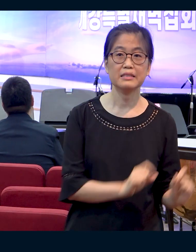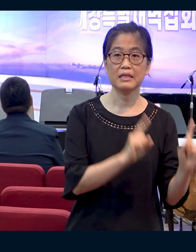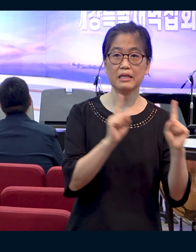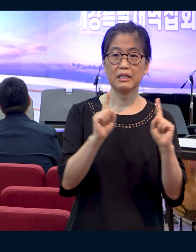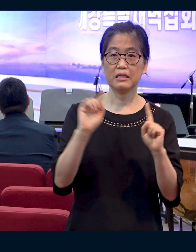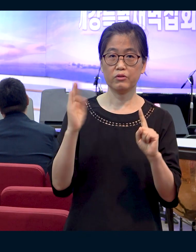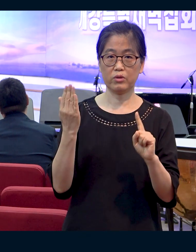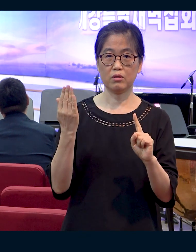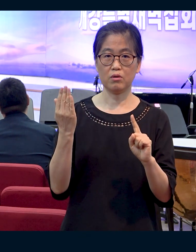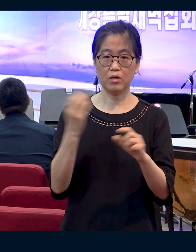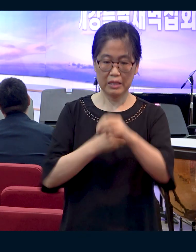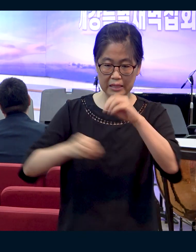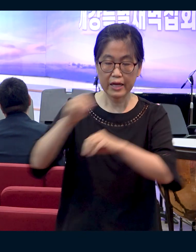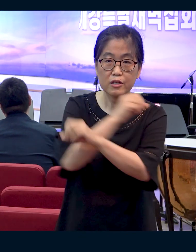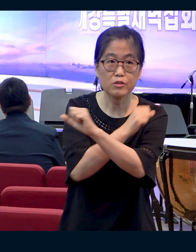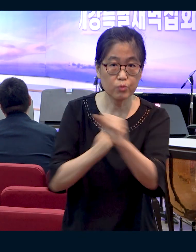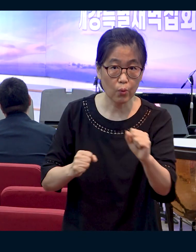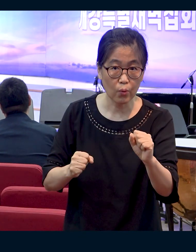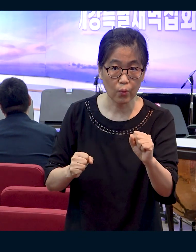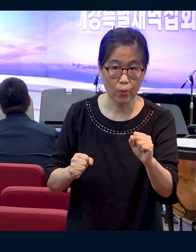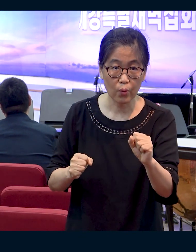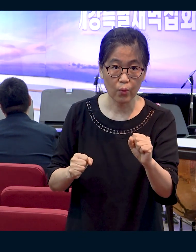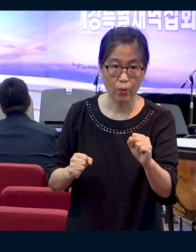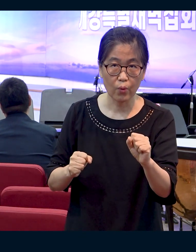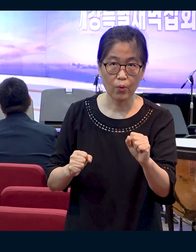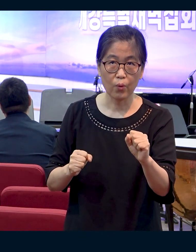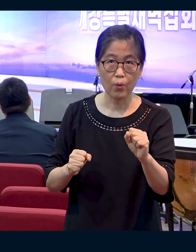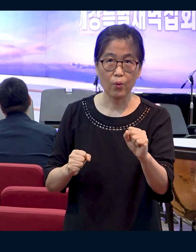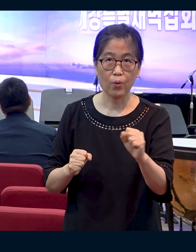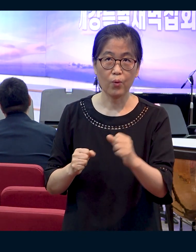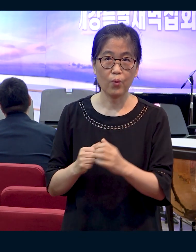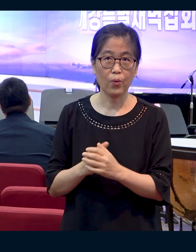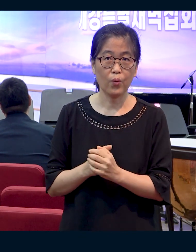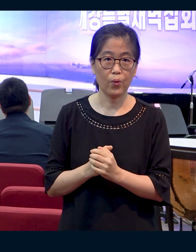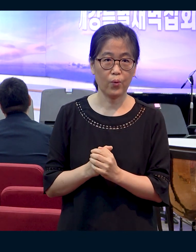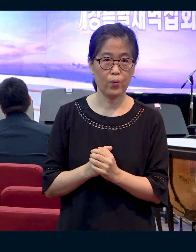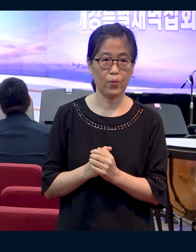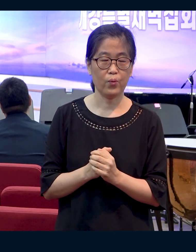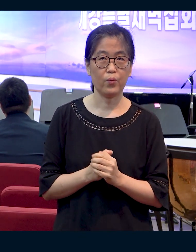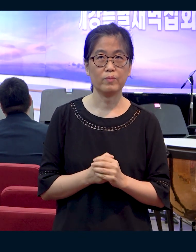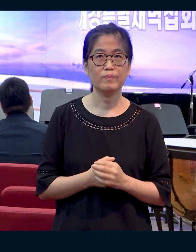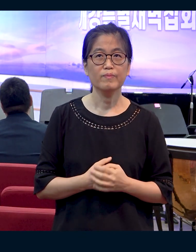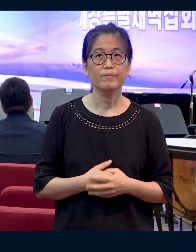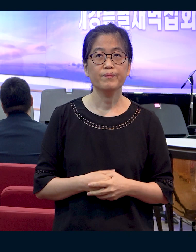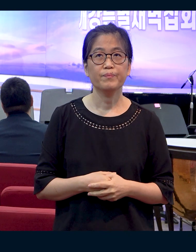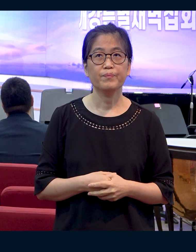리딤션이라는, 아이고, 이 대속이라는 것은요 기가 막힌 단어예요. 리디밍,